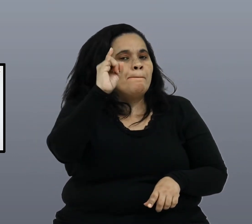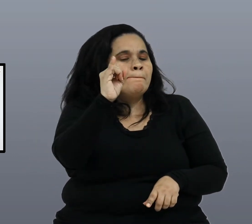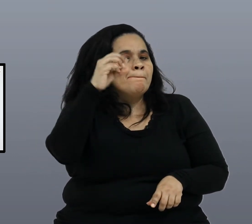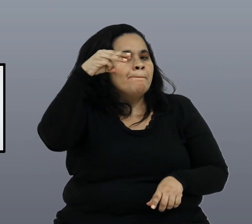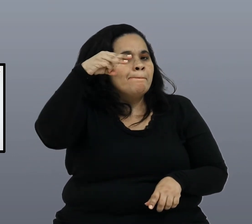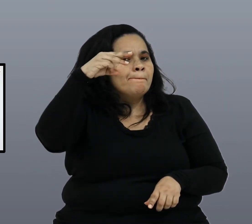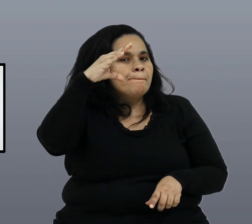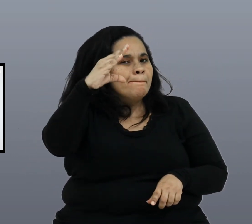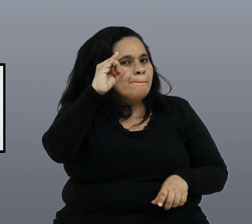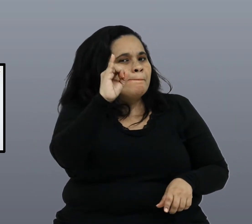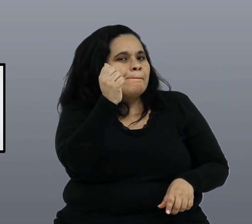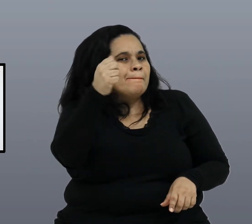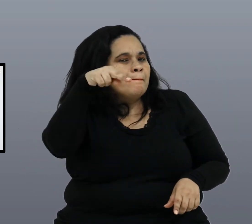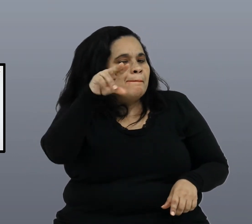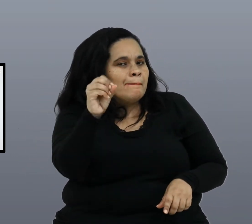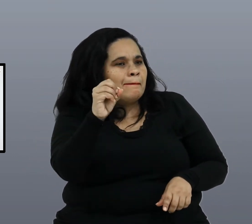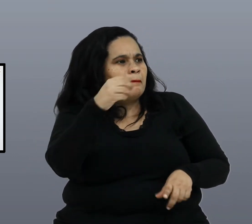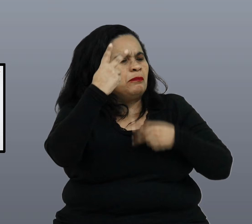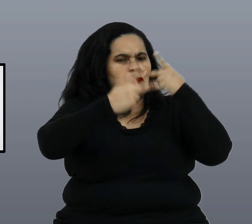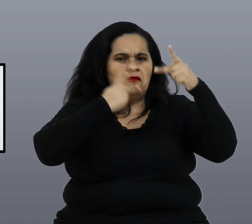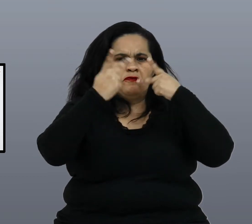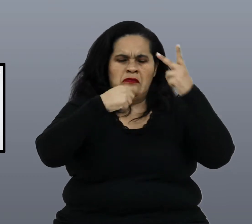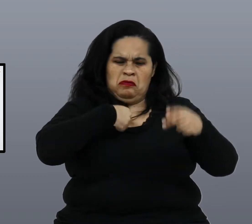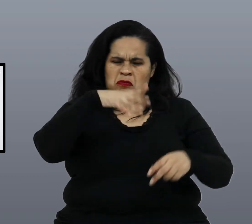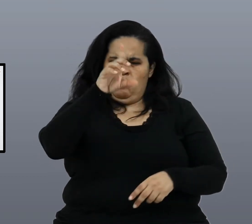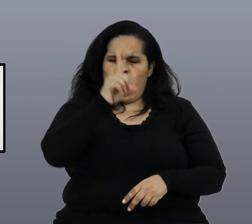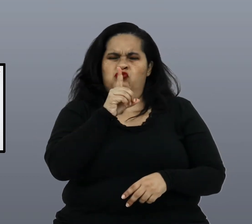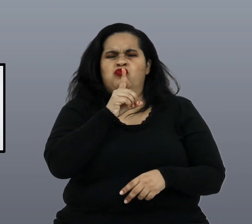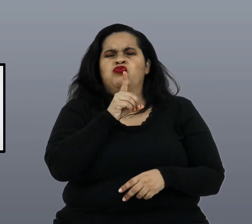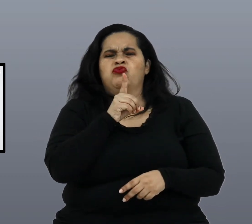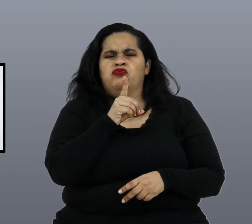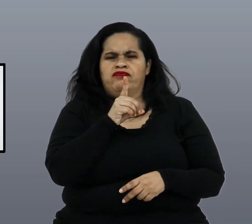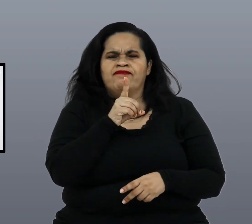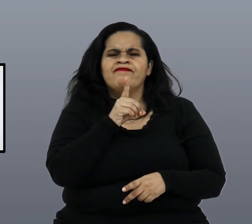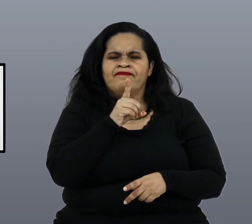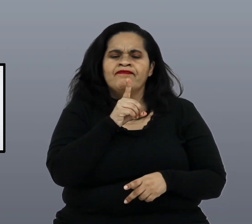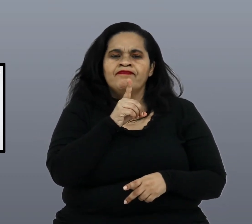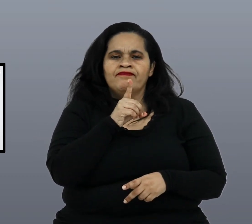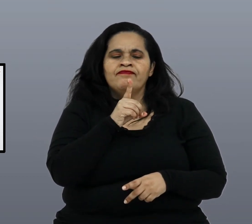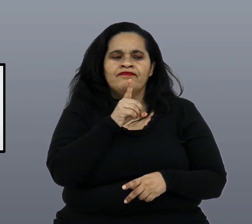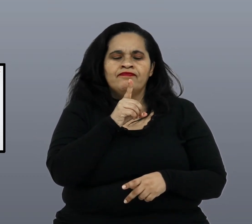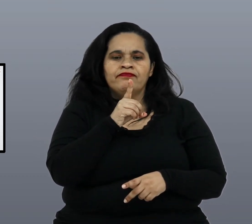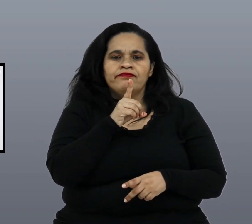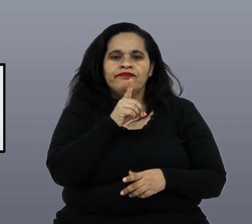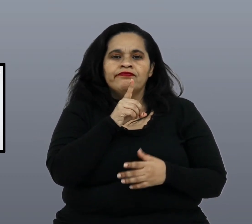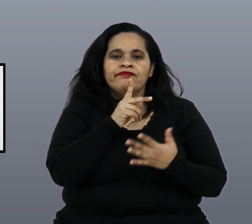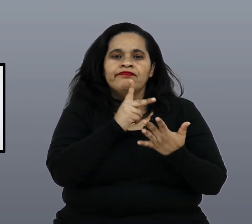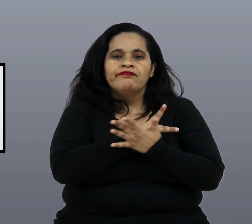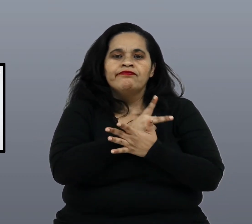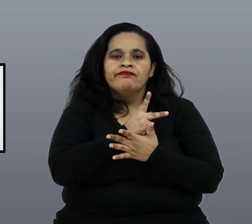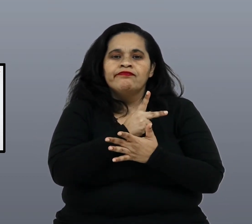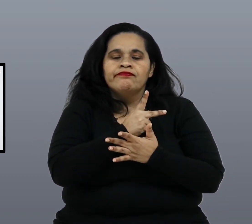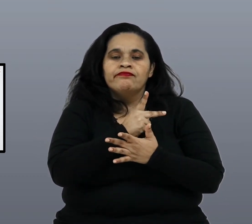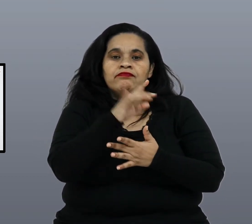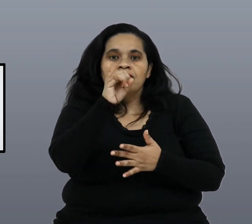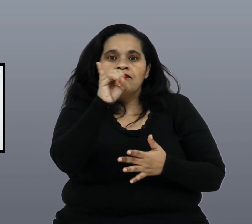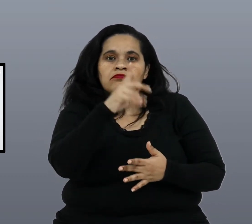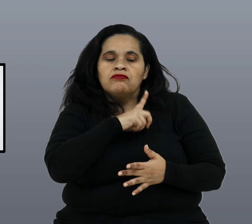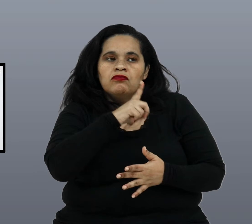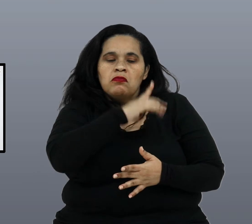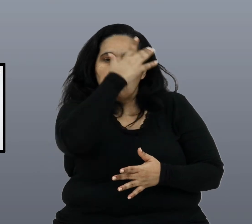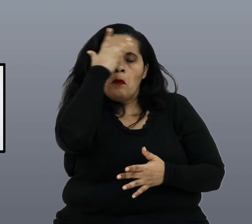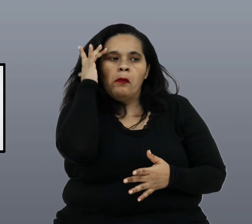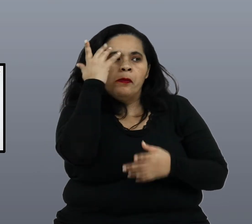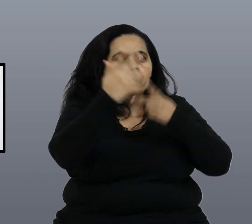Deus, ele aclama para si, eu sou Deus, eu sou Senhor, a ponto de que se qualquer cristão se referisse a